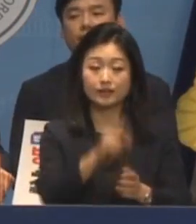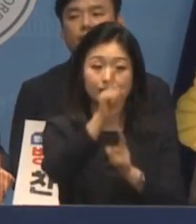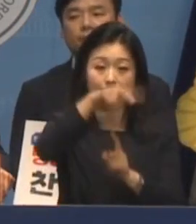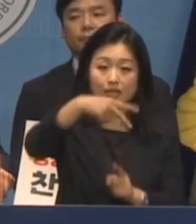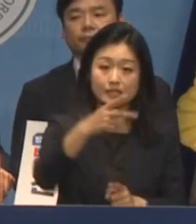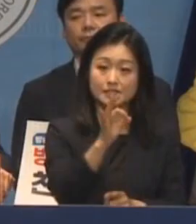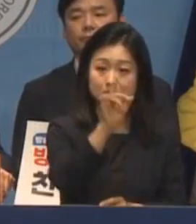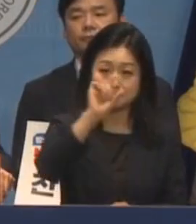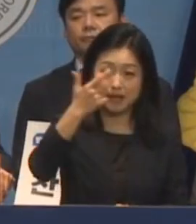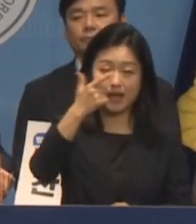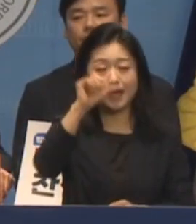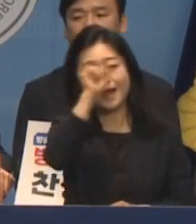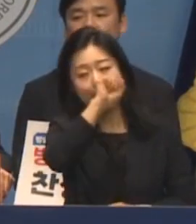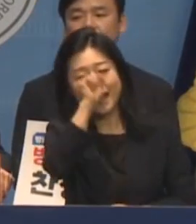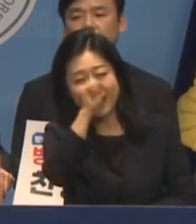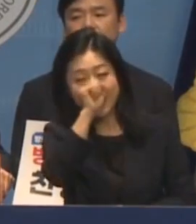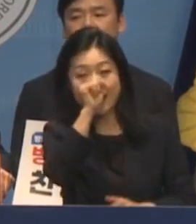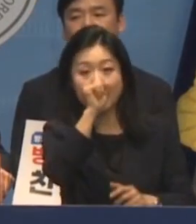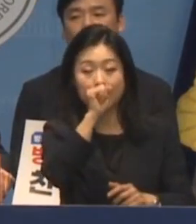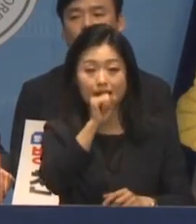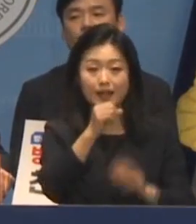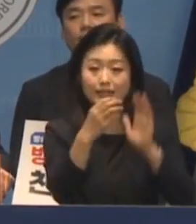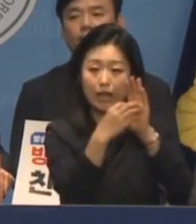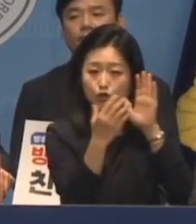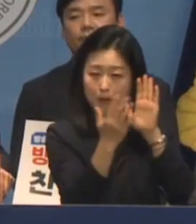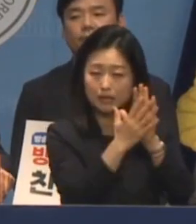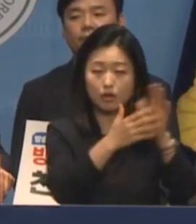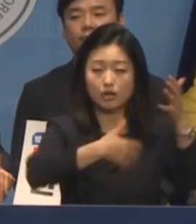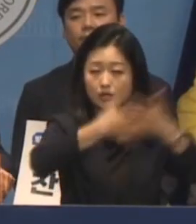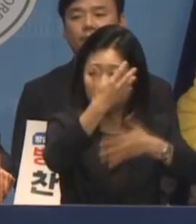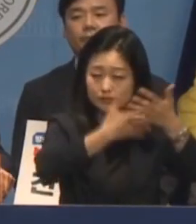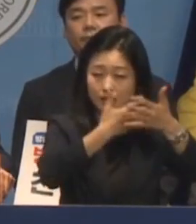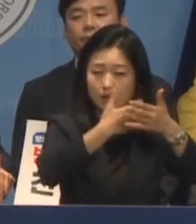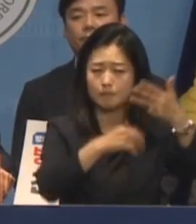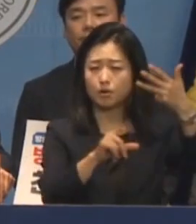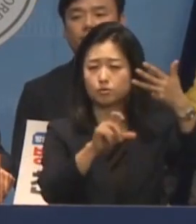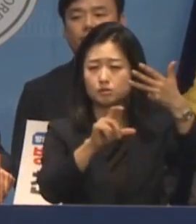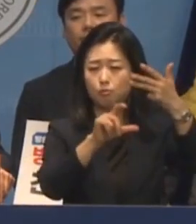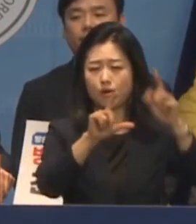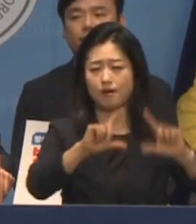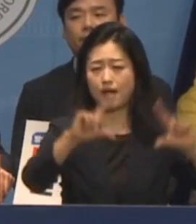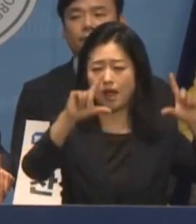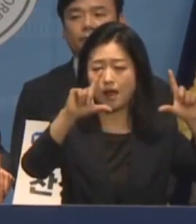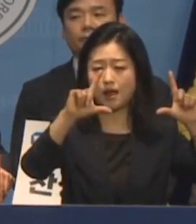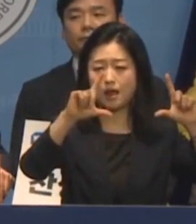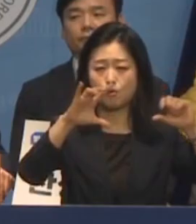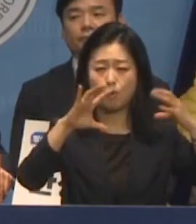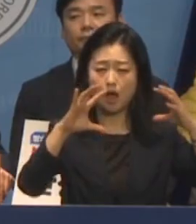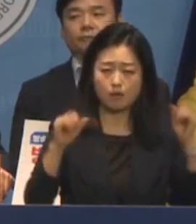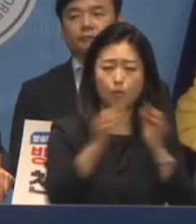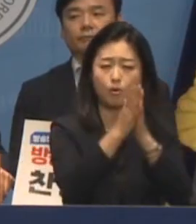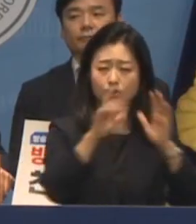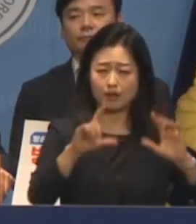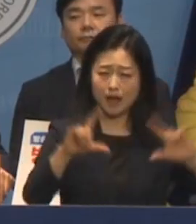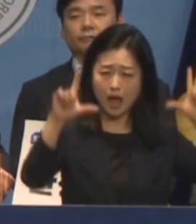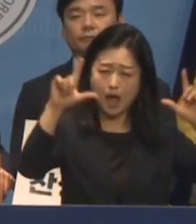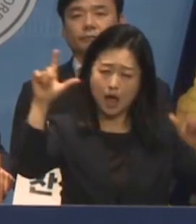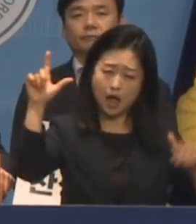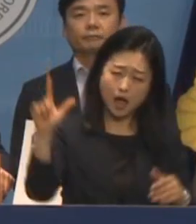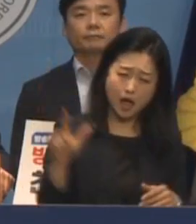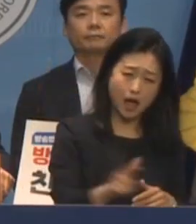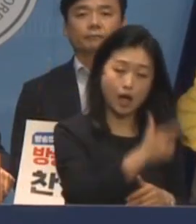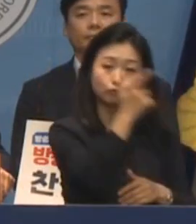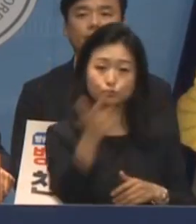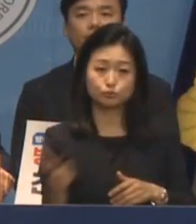이승만을 찬양하는, 미화하는 다큐가 그것도 광복절날 하루 종일 그런